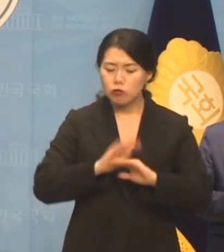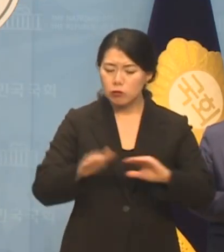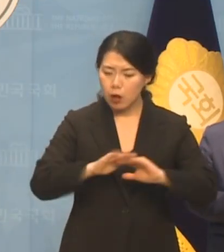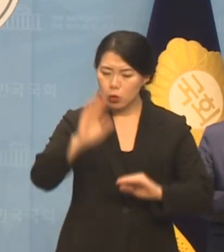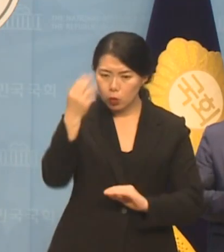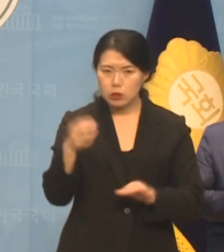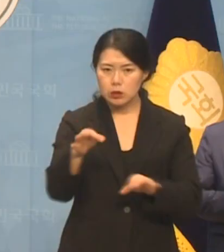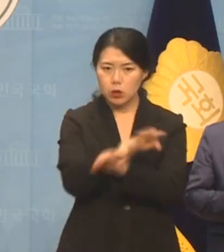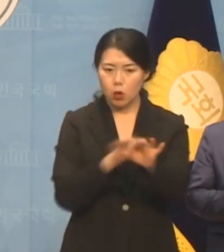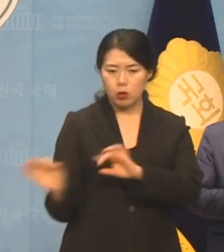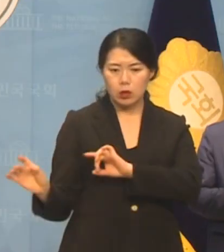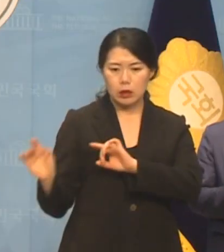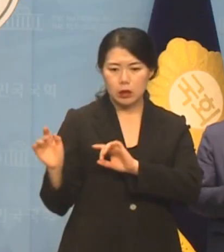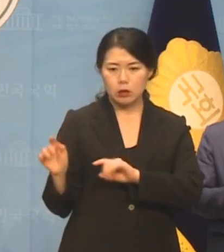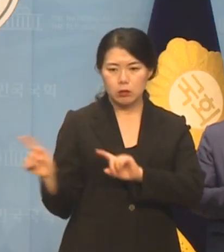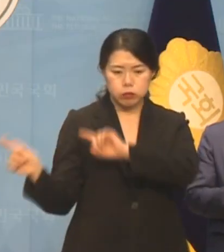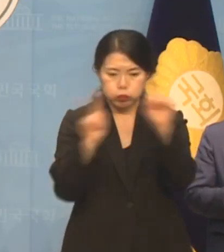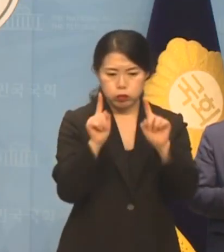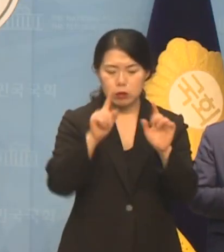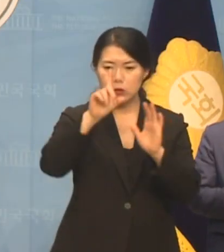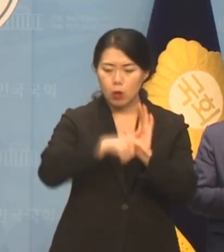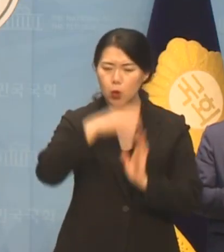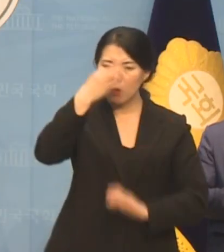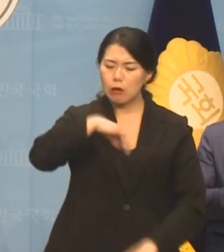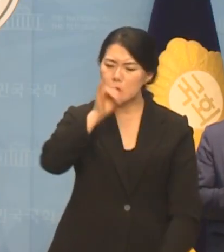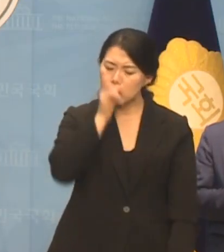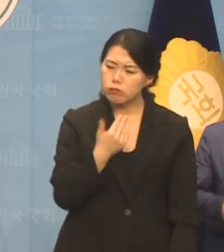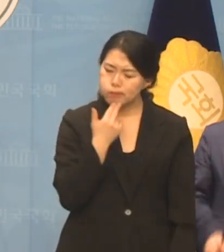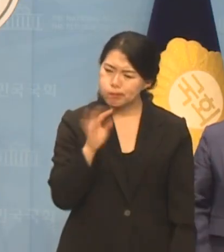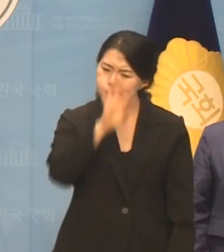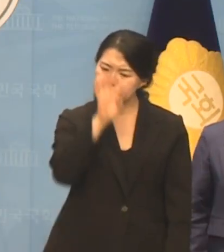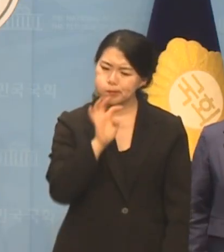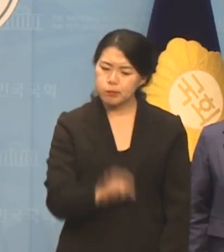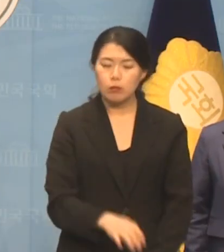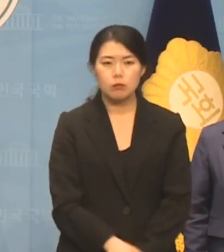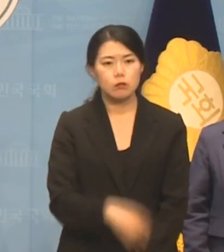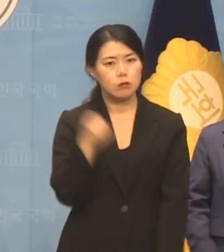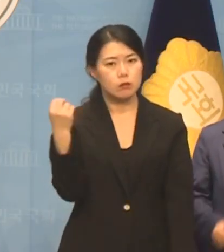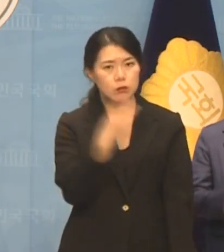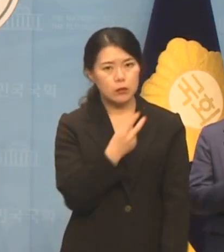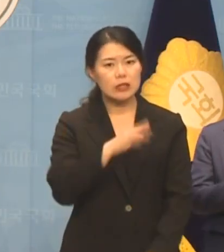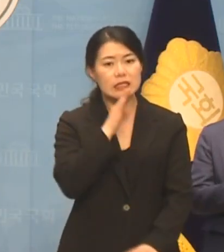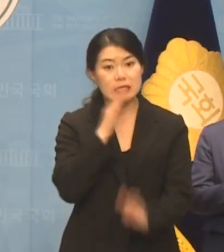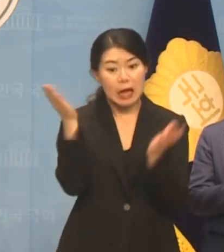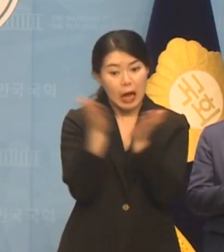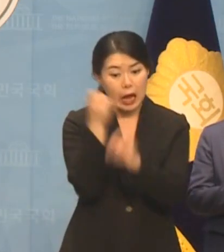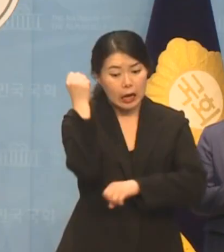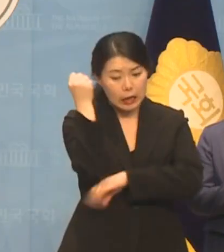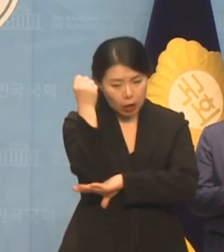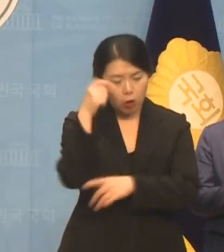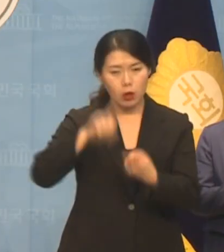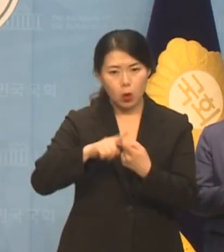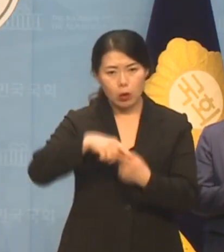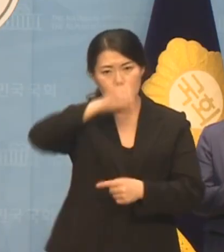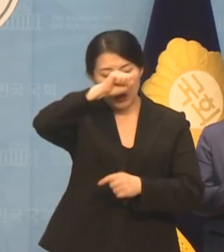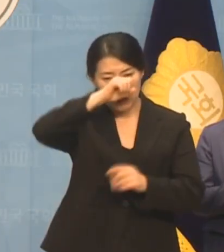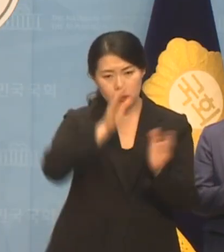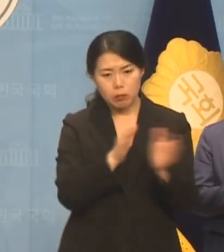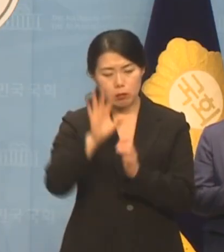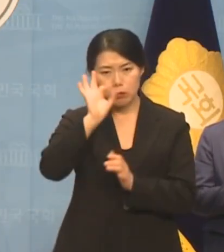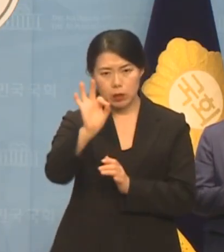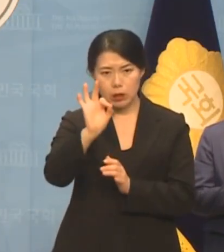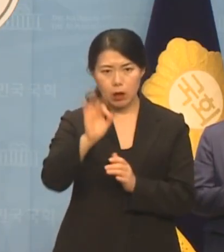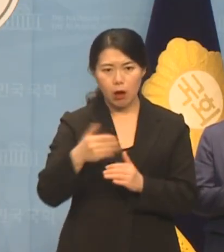현재의 경기 침체를 극복하는 데 유의미한 효과를 낼 수 있을지 의문입니다. 또한 합리적인 근거에 따라 감액한 예비비를 다시